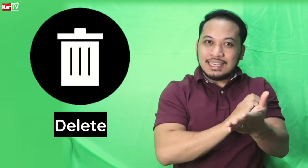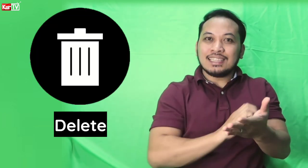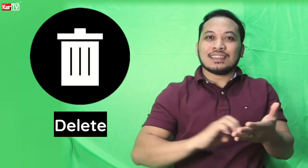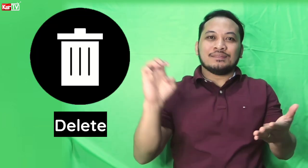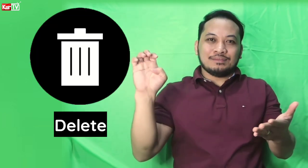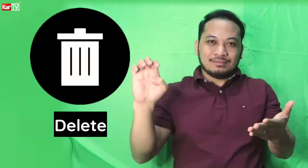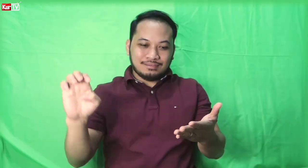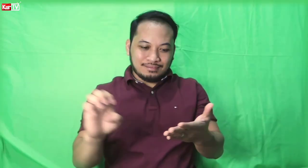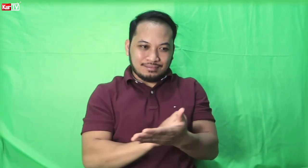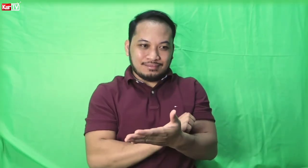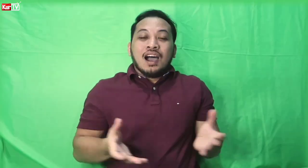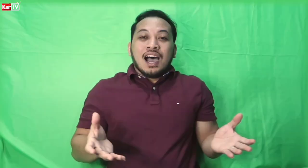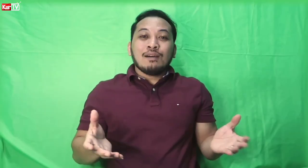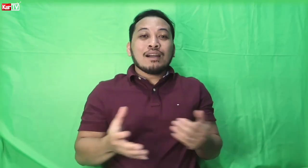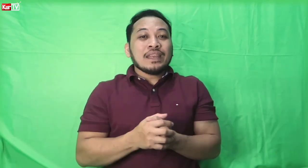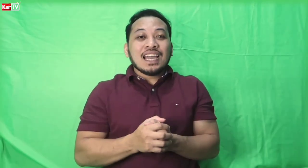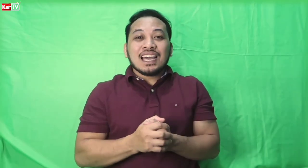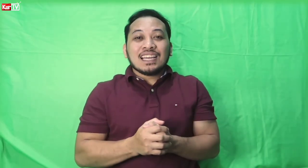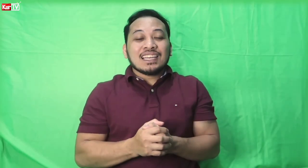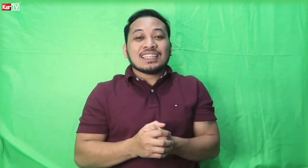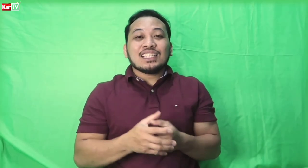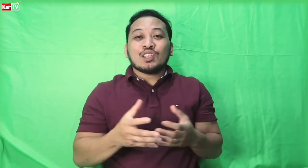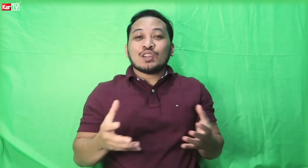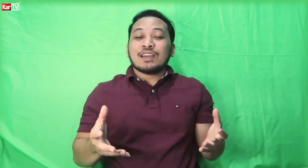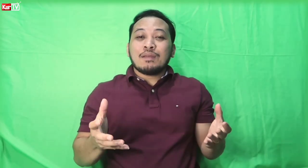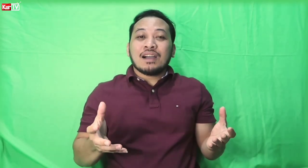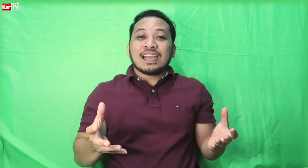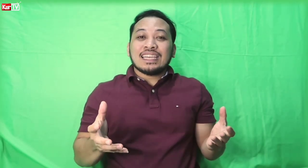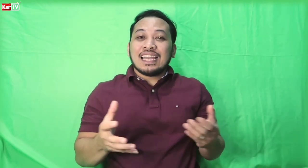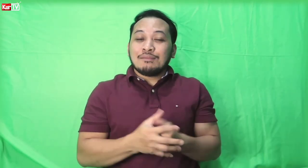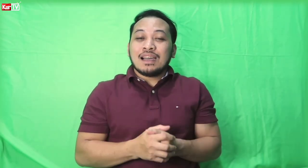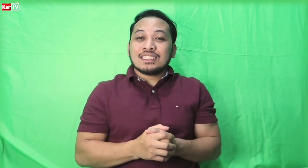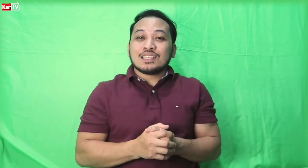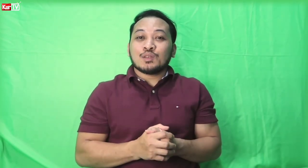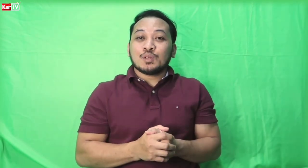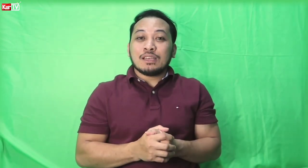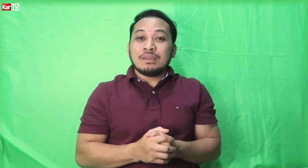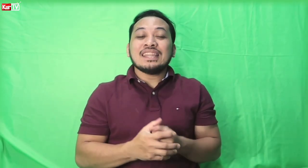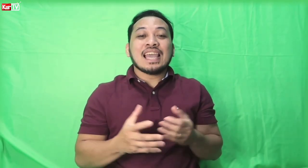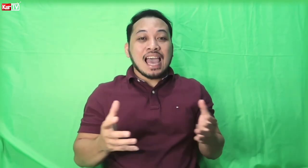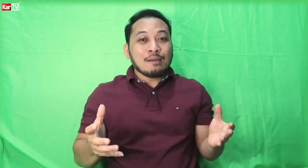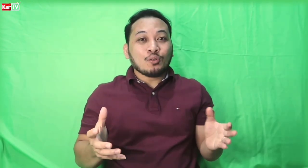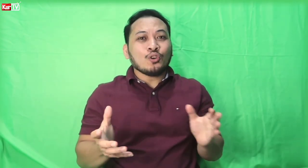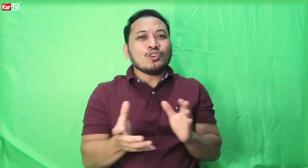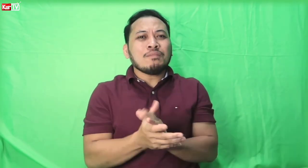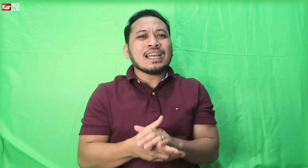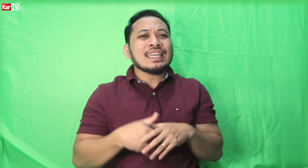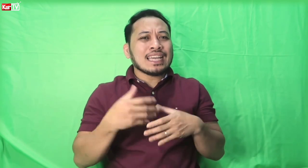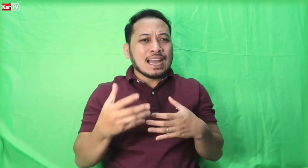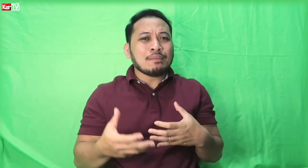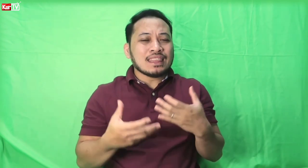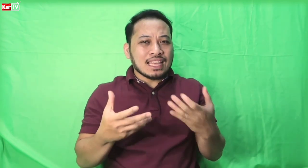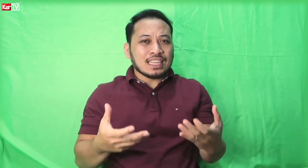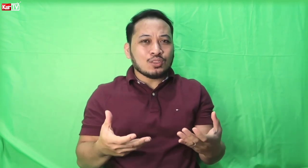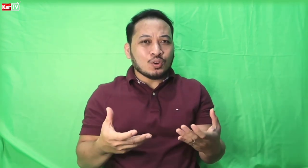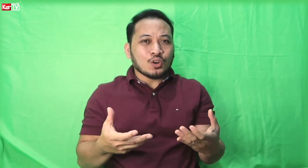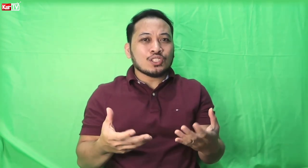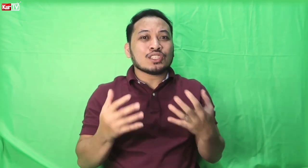Delete. Ang mga pinag-aaralan natin ngayon ay may mga kinalaman sa social media app o yung mga ginagamit natin doon sa